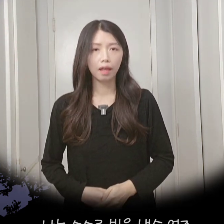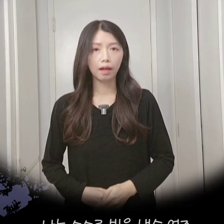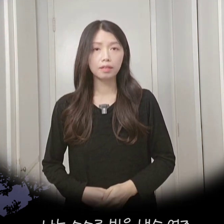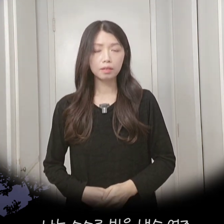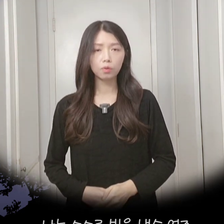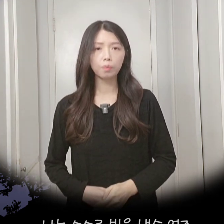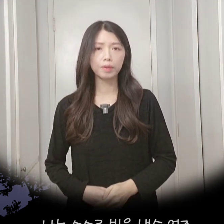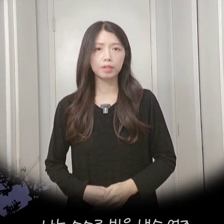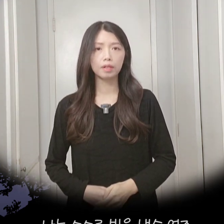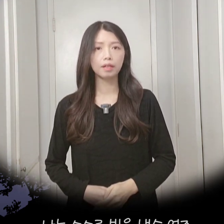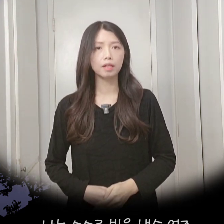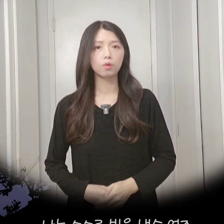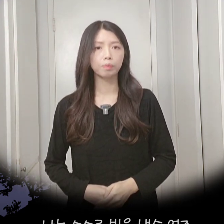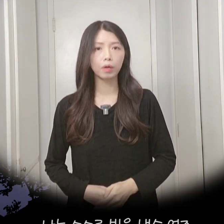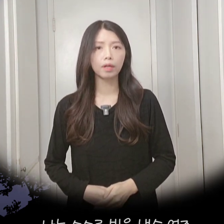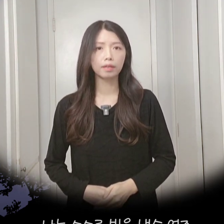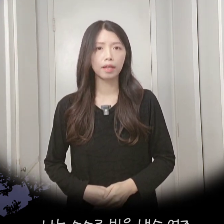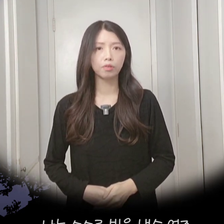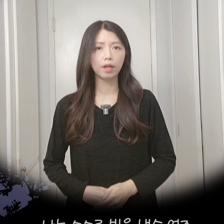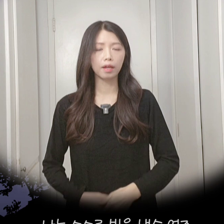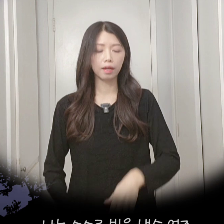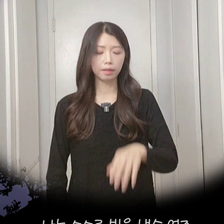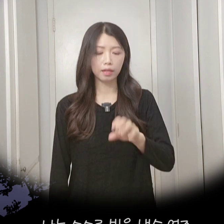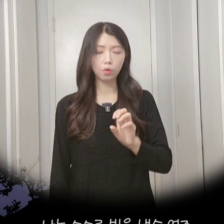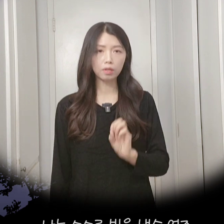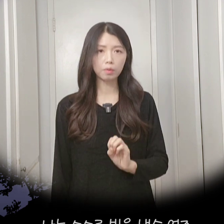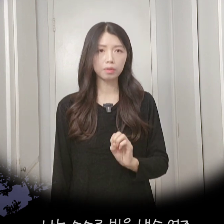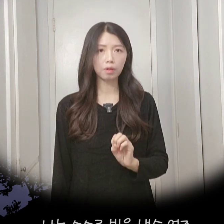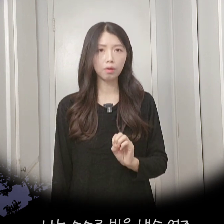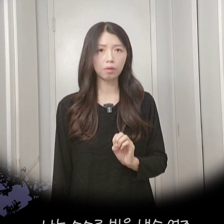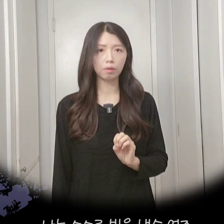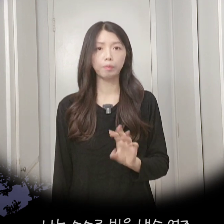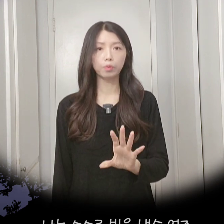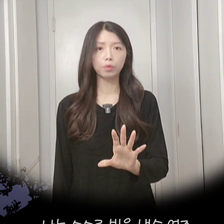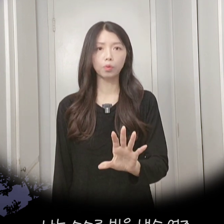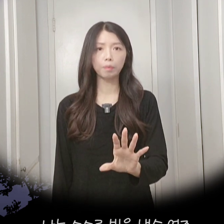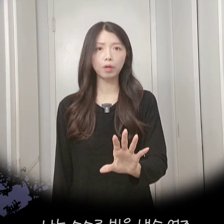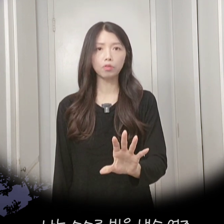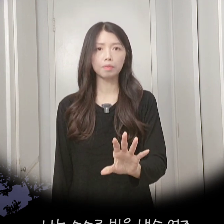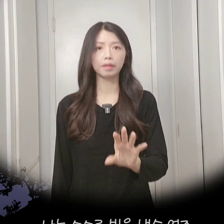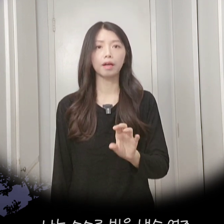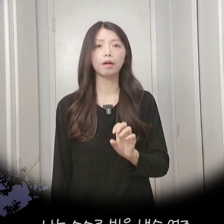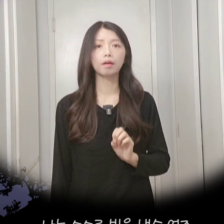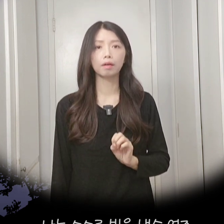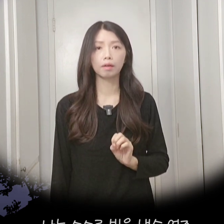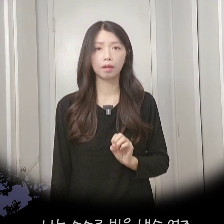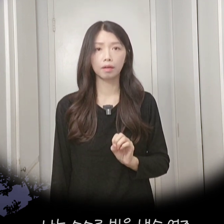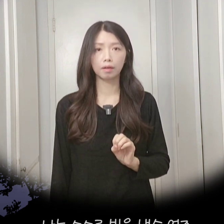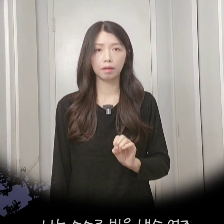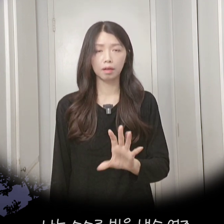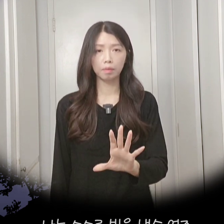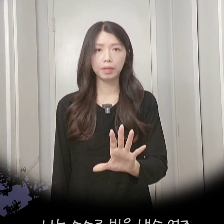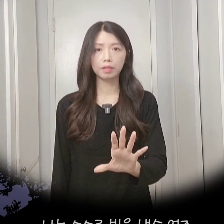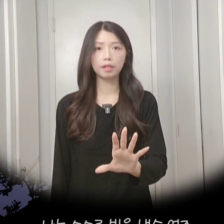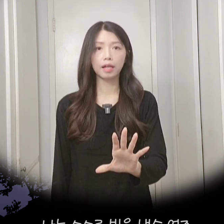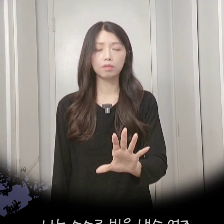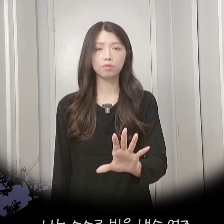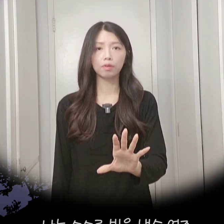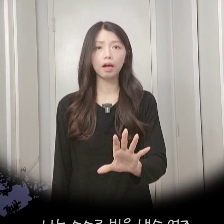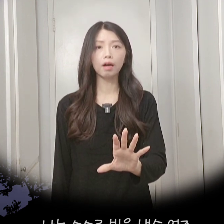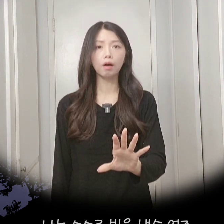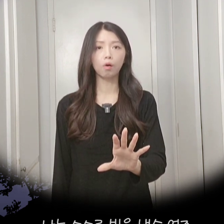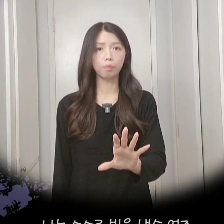여기서는 내가 스스로 빛을 낼 수 없다고 했기 때문에 내 쪽에서부터 앞으로 손을 펴주시면 돼요. 빛을